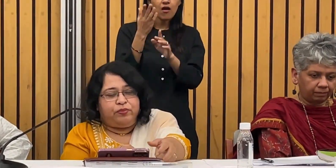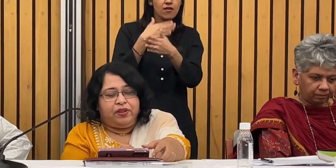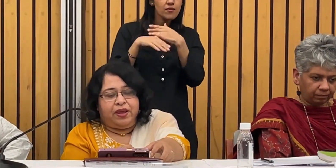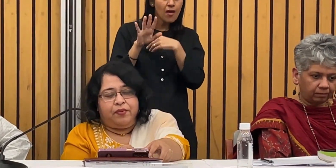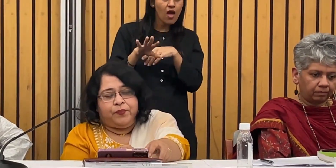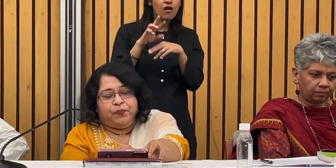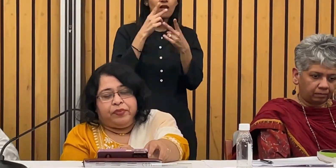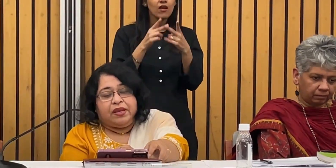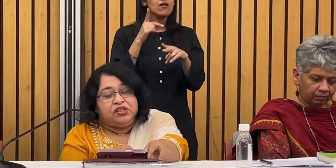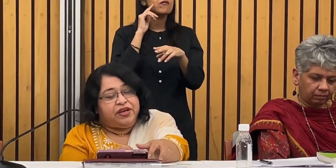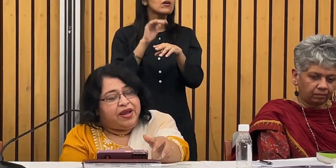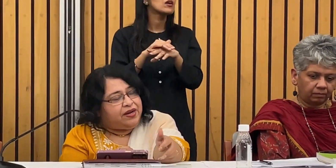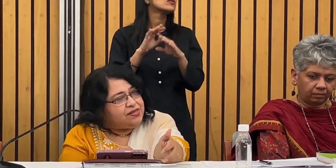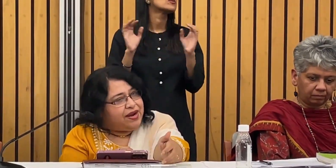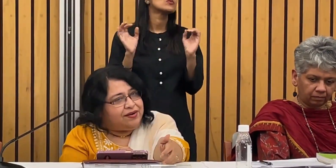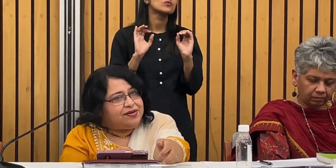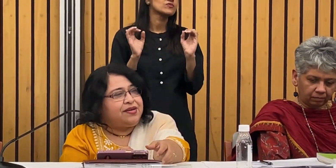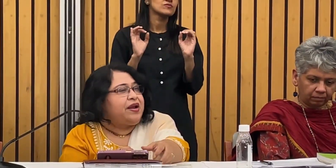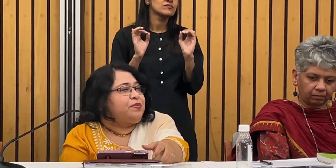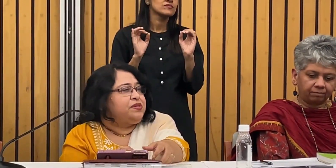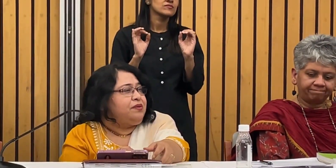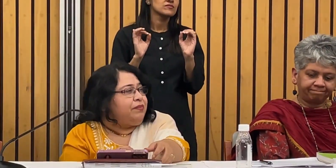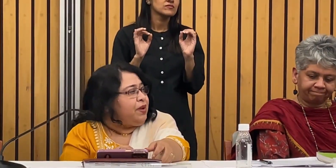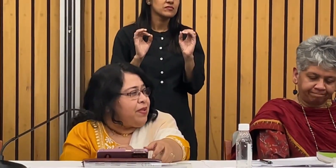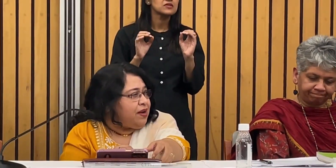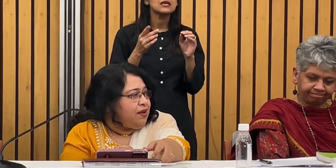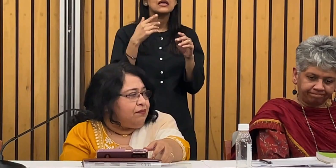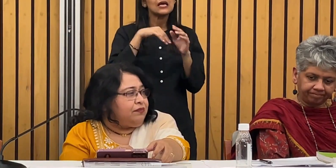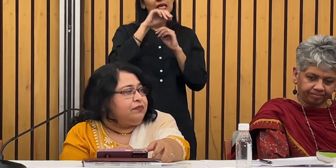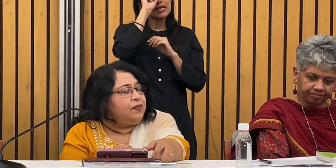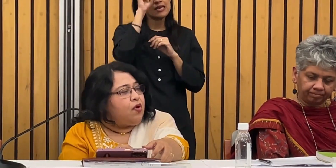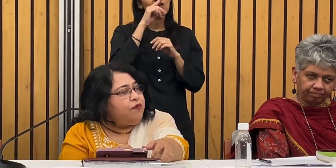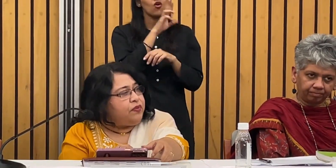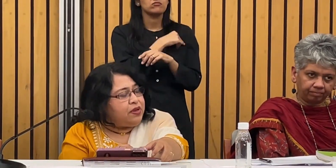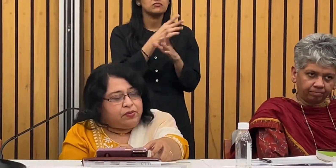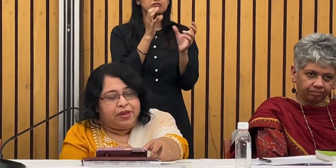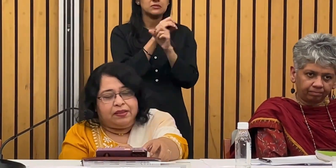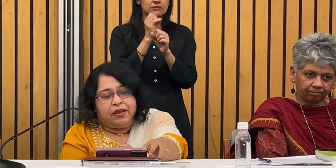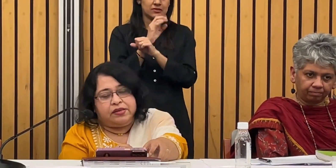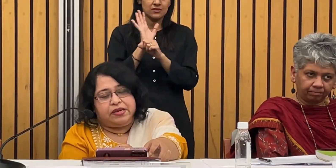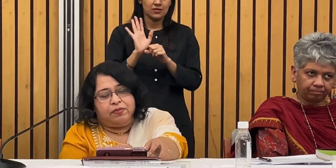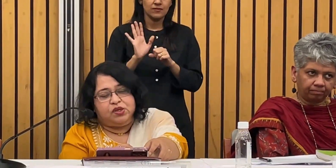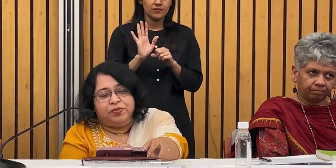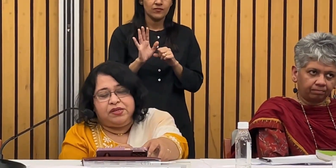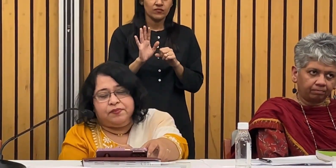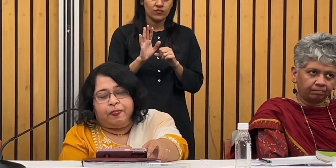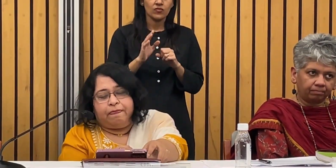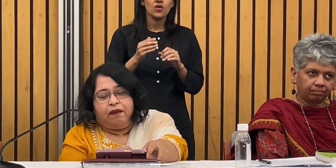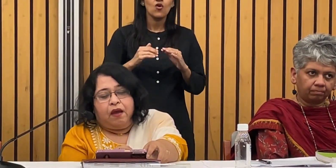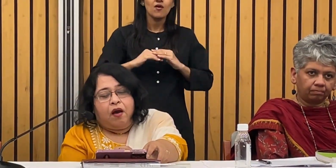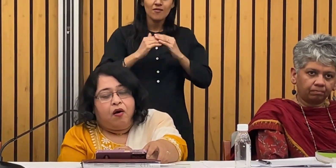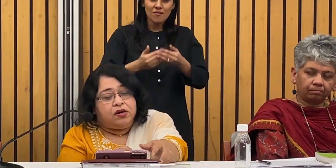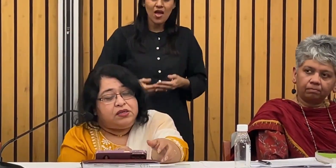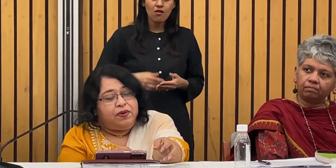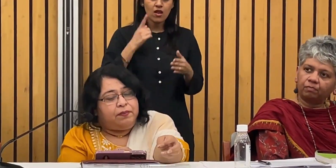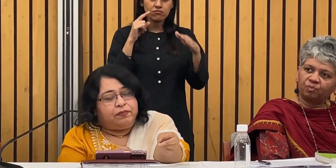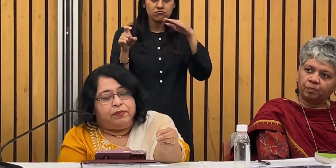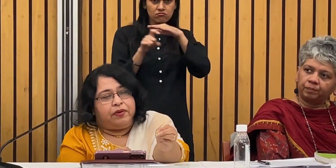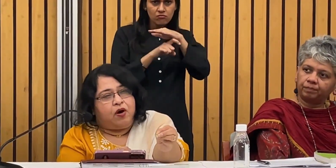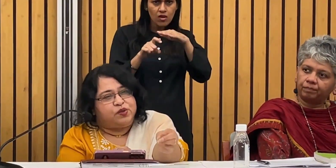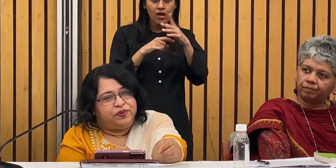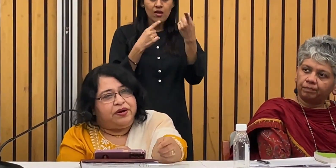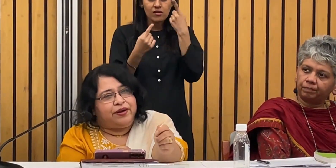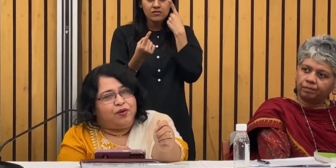नीड टू बी देयर. जेरियाटिक सेंटर्स आर एब्सेंट इन मैनी ऑफ द हेल्थ केयर एस्टैब्लिशमेंट्स. और जब